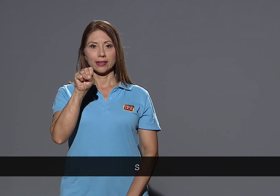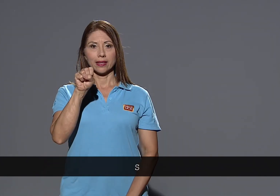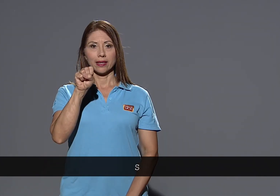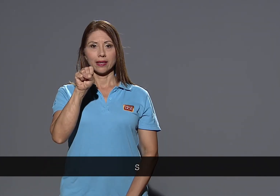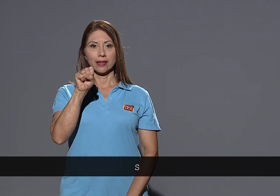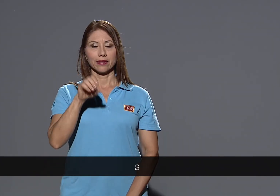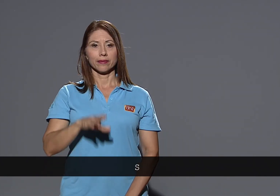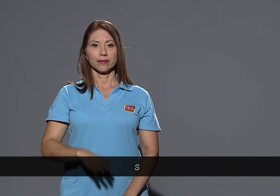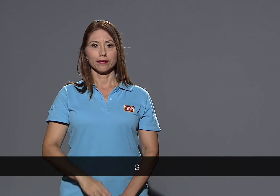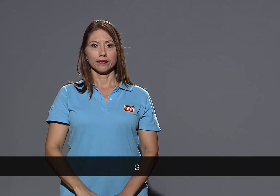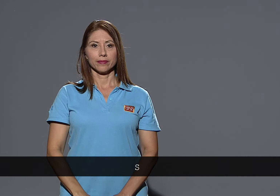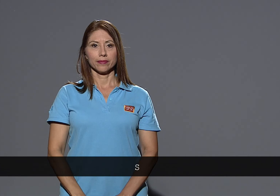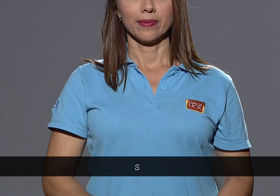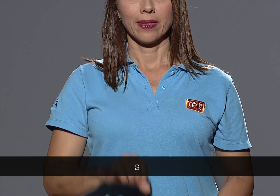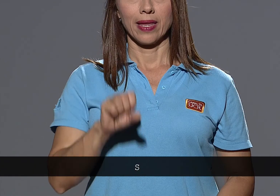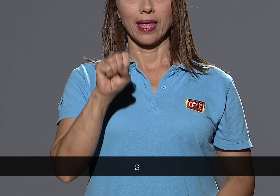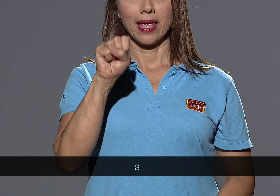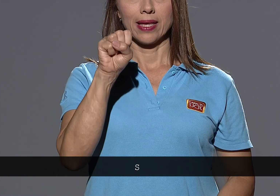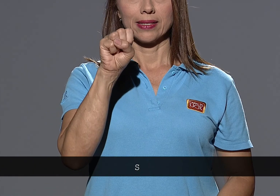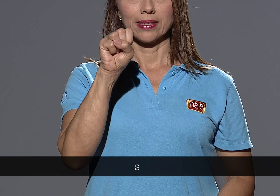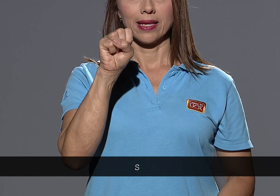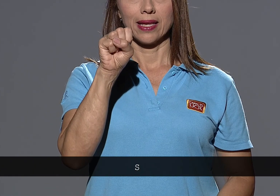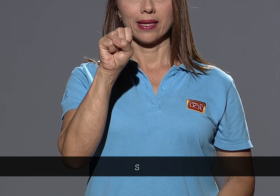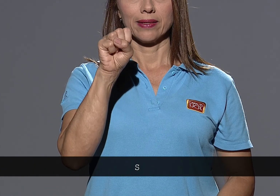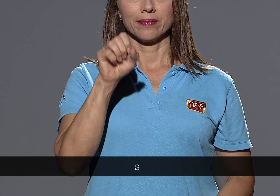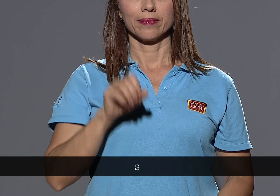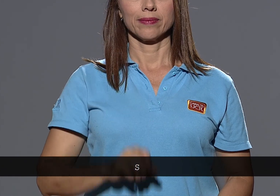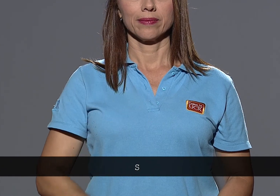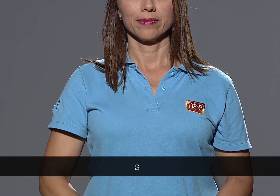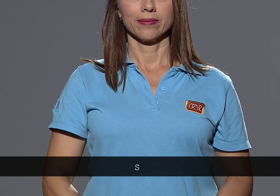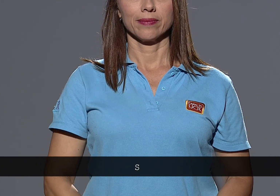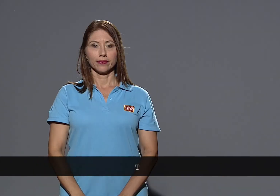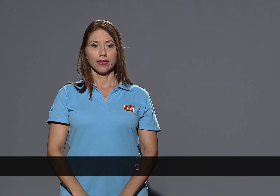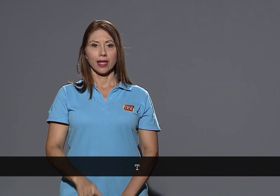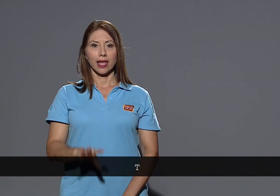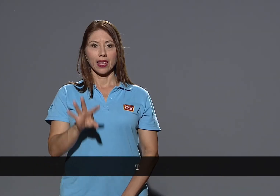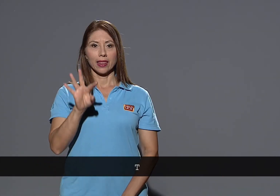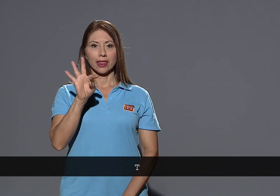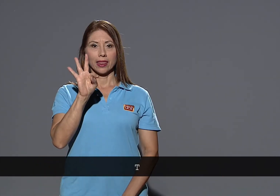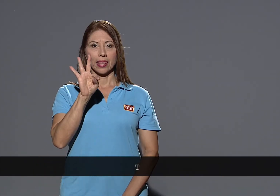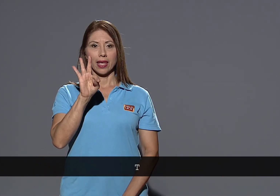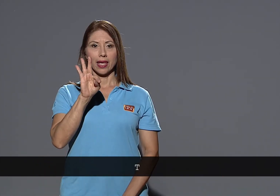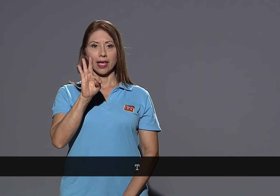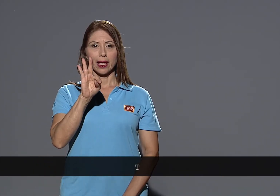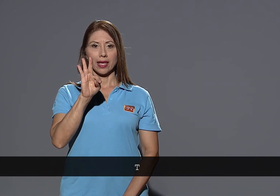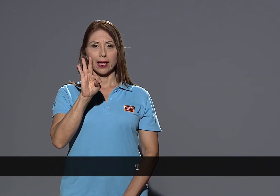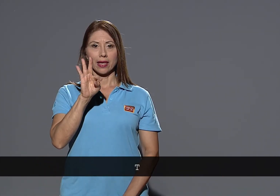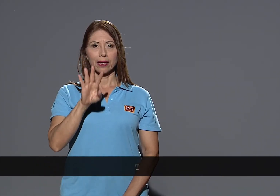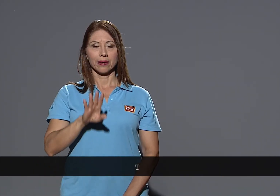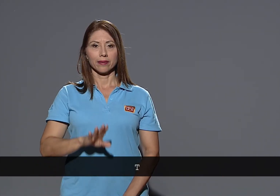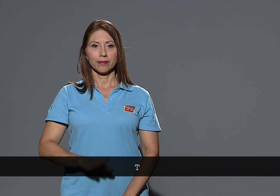S, T,